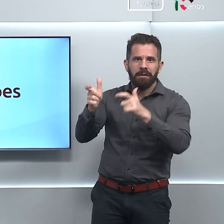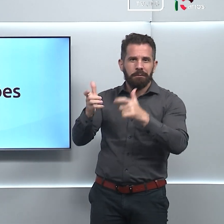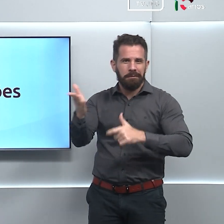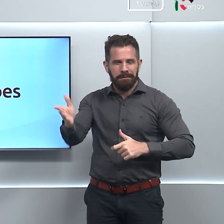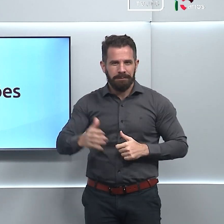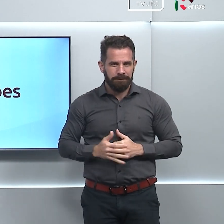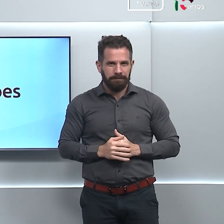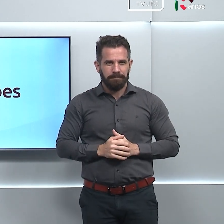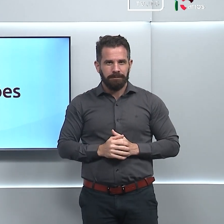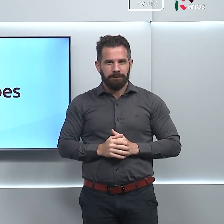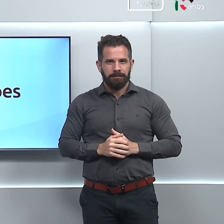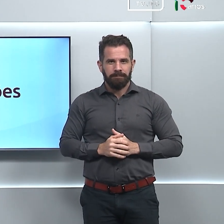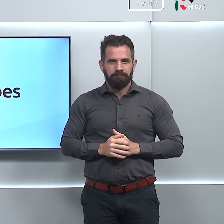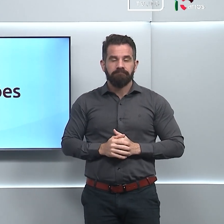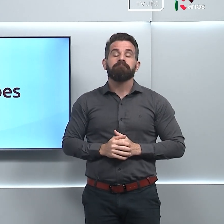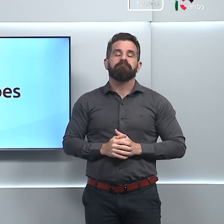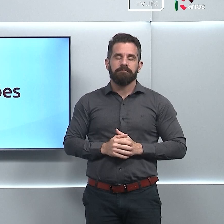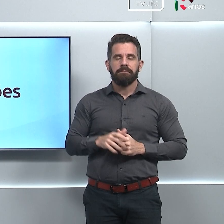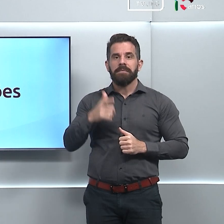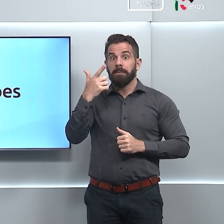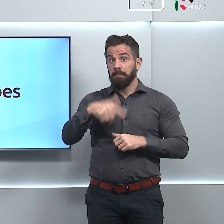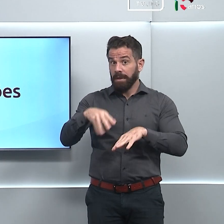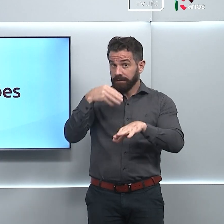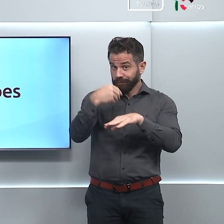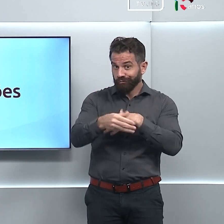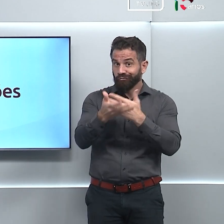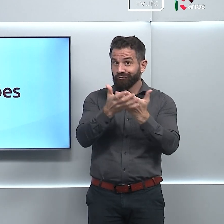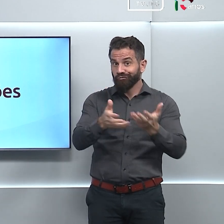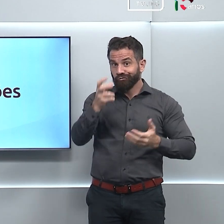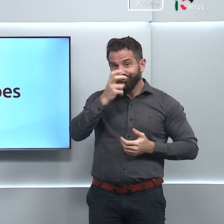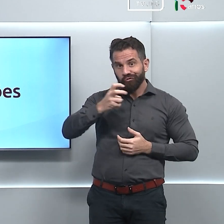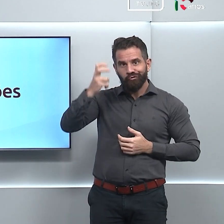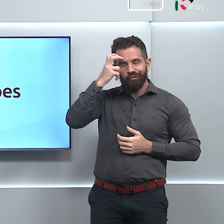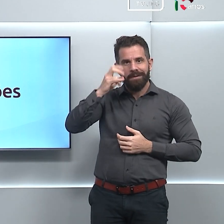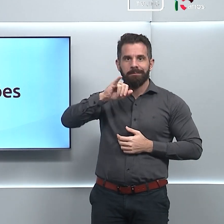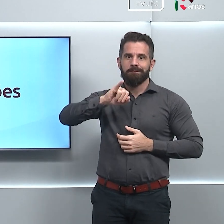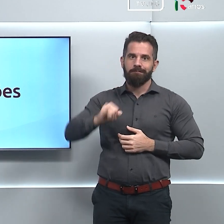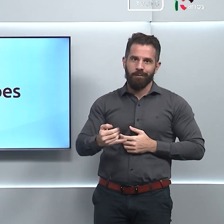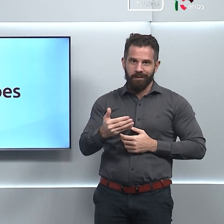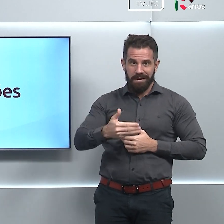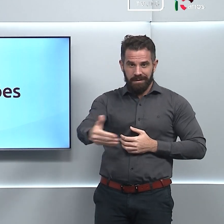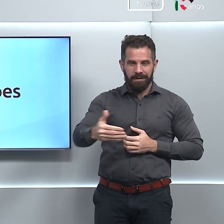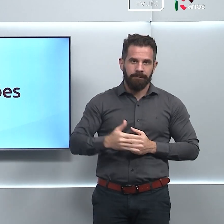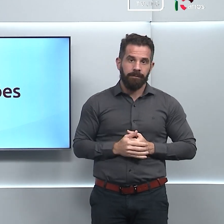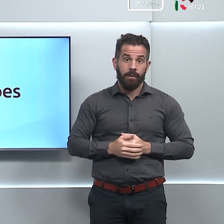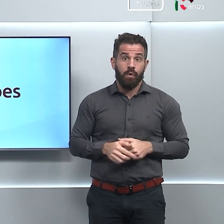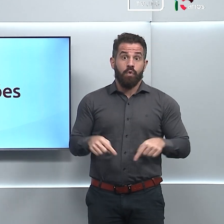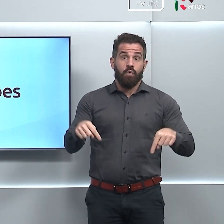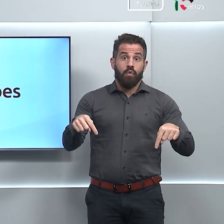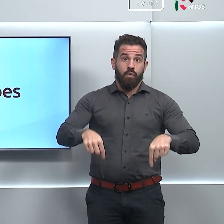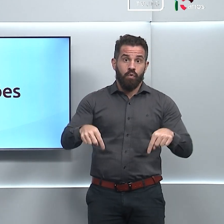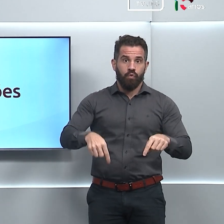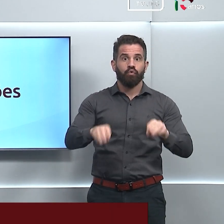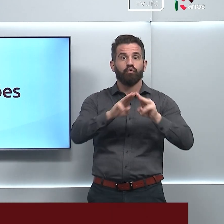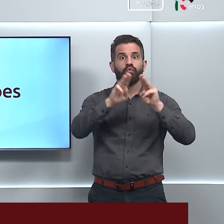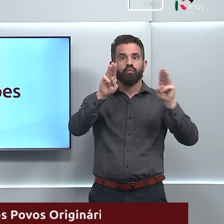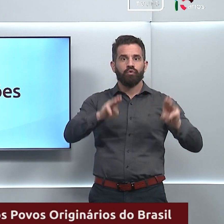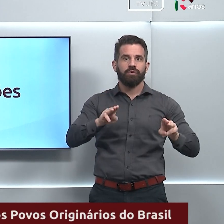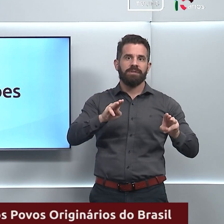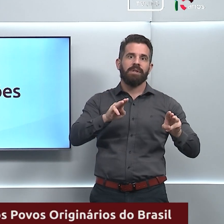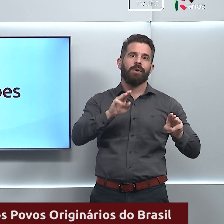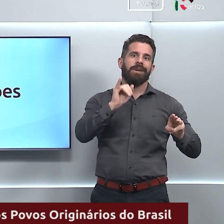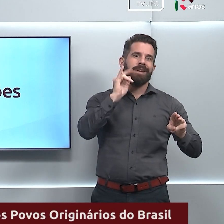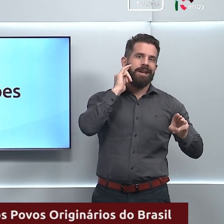exposição. E tem mais uma dica cultural, viu, para você visitar nos próximos dias. Hoje, o Museu da Imagem e do Som